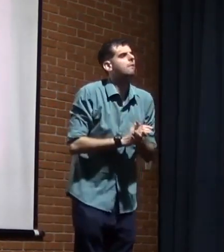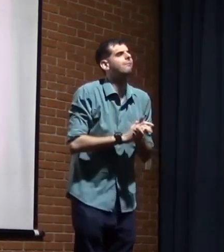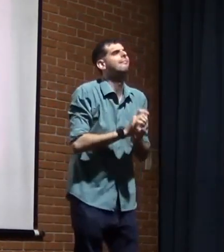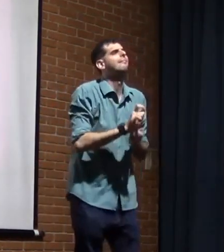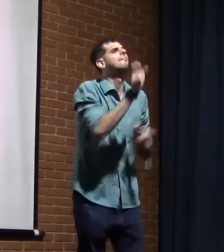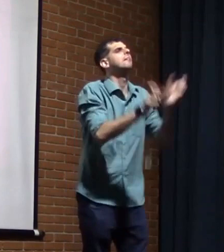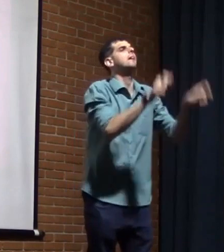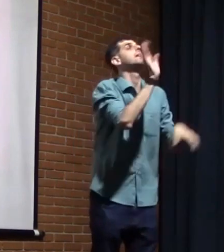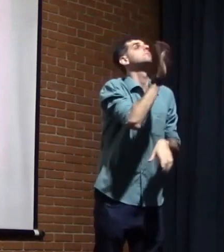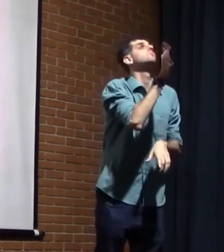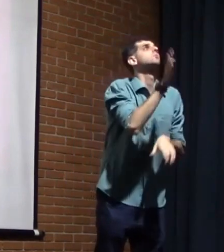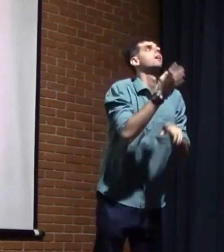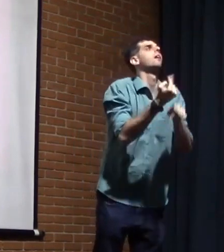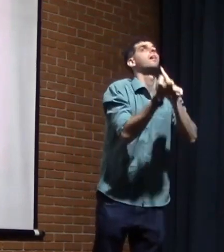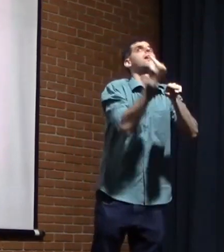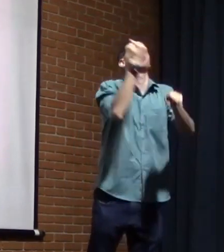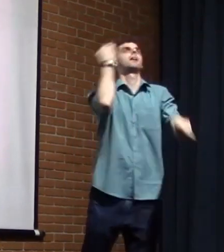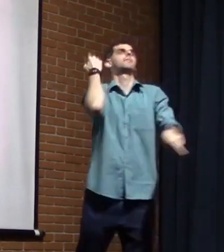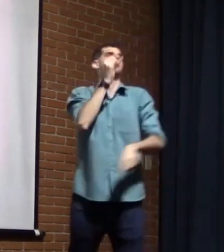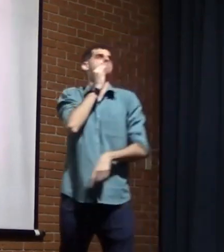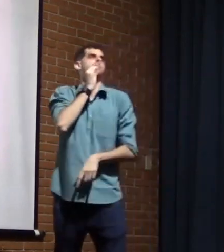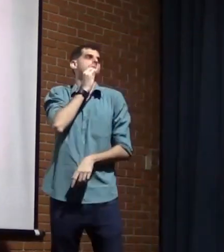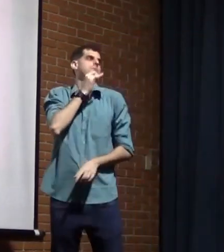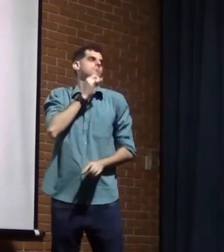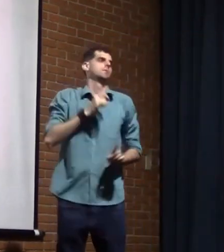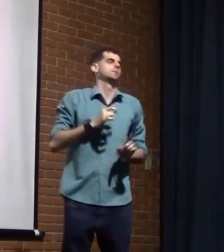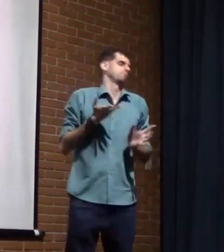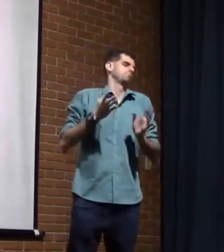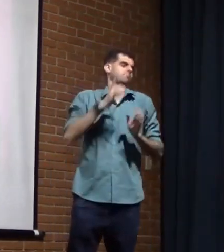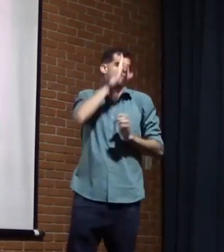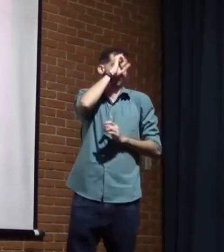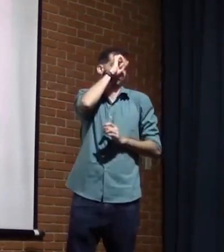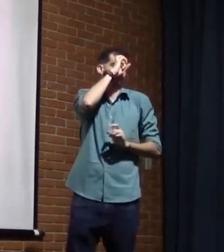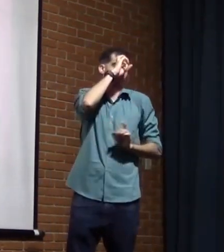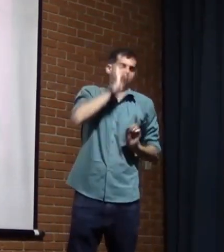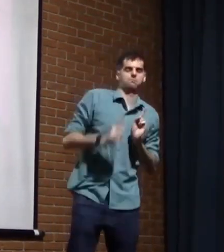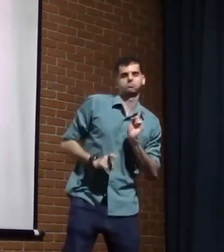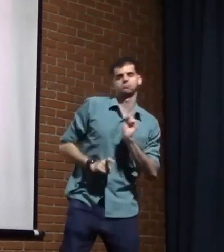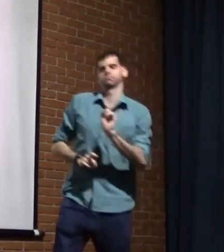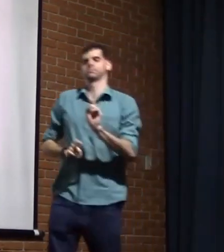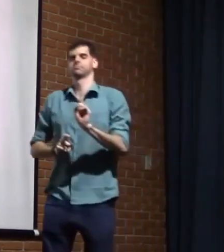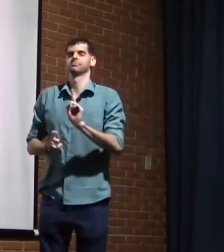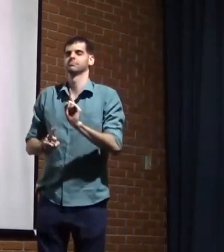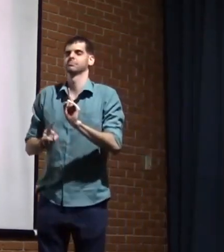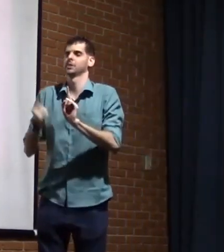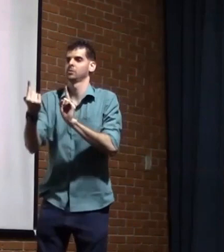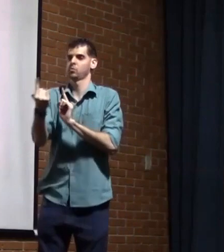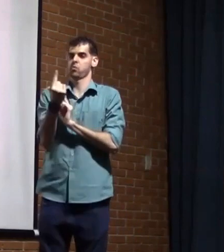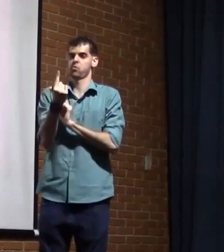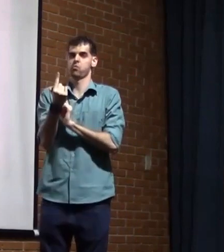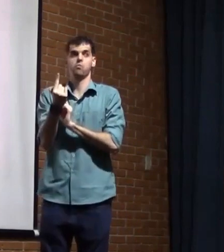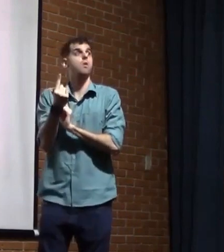Área da medicina. Quem aqui já teve, por exemplo, indo ao hospital e